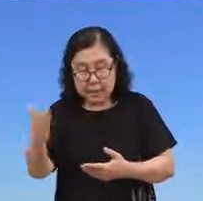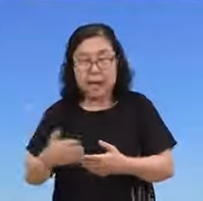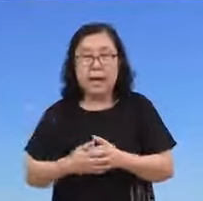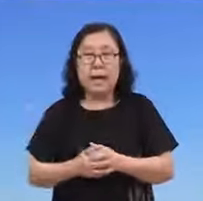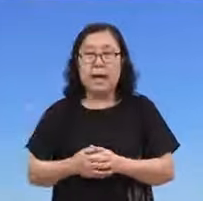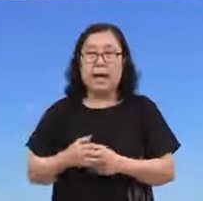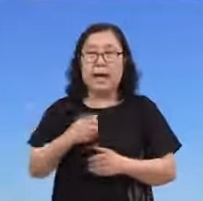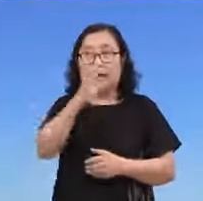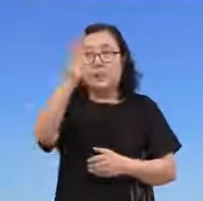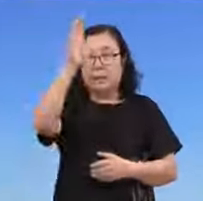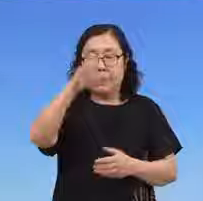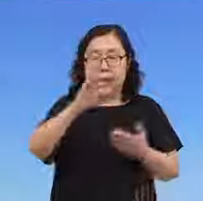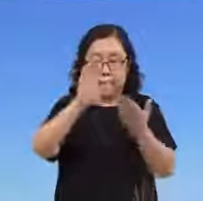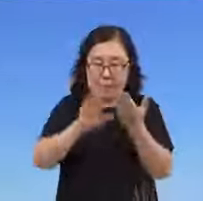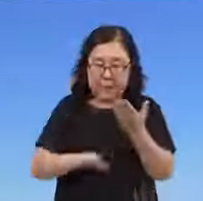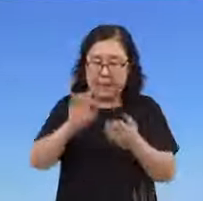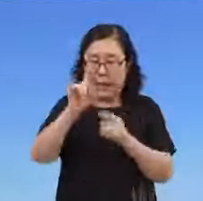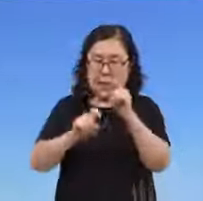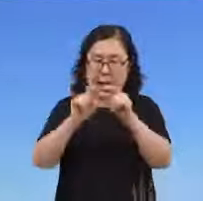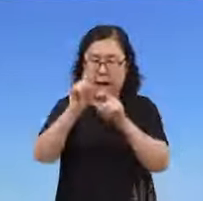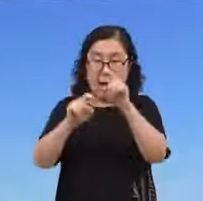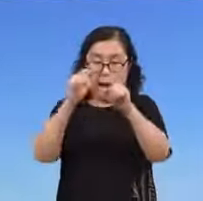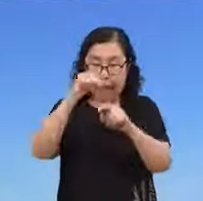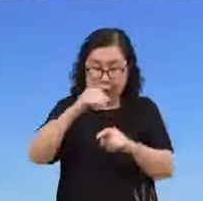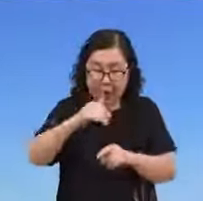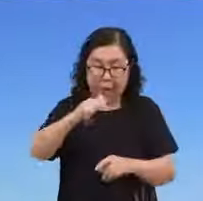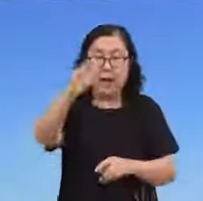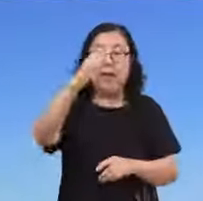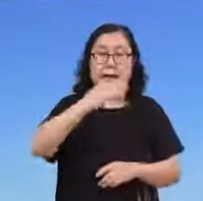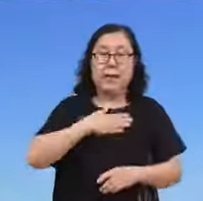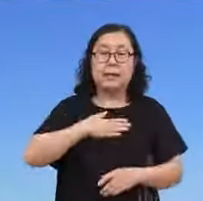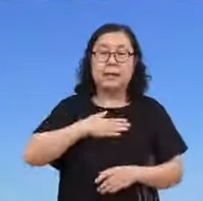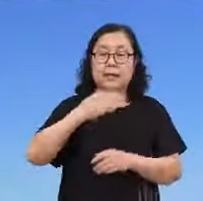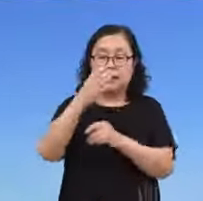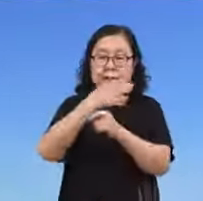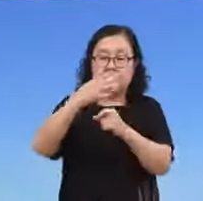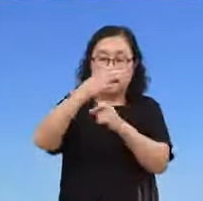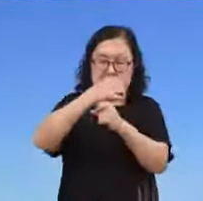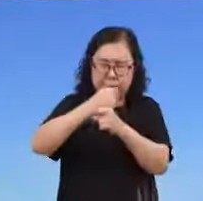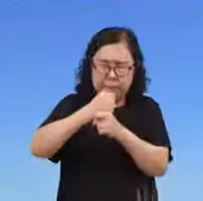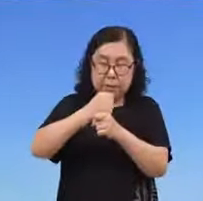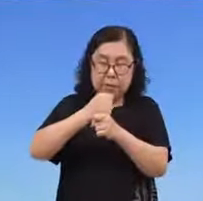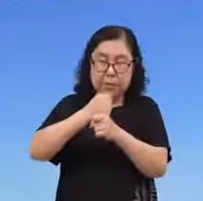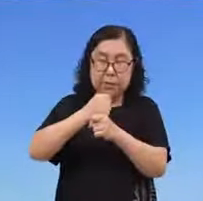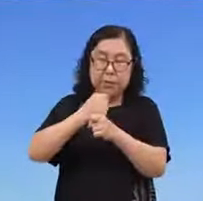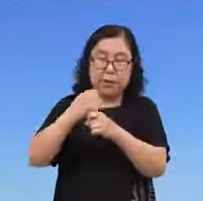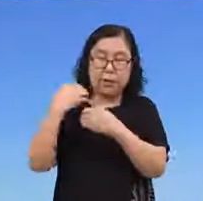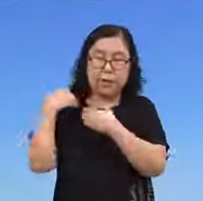십자가 밑에 나가 내 짐을